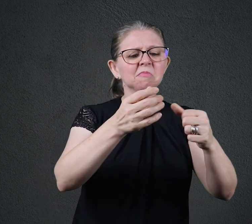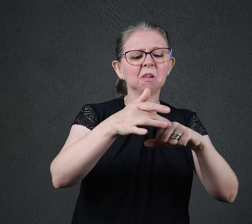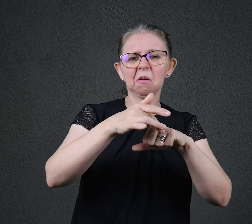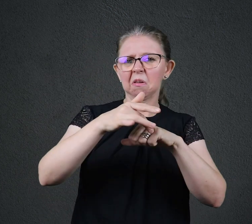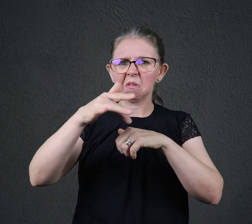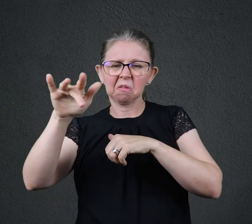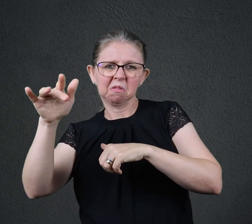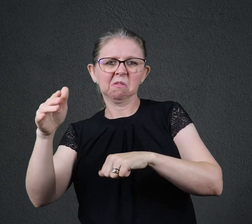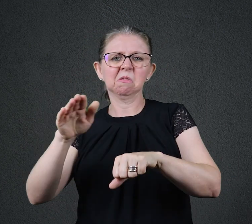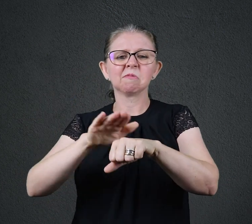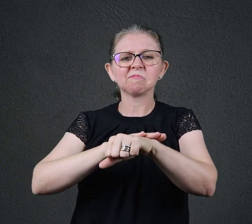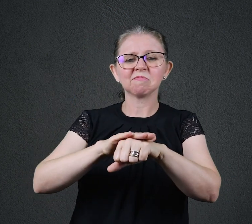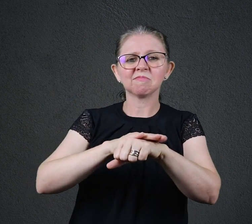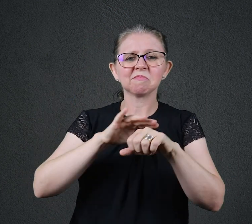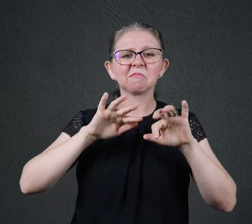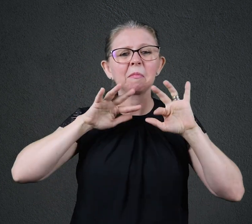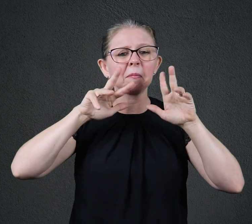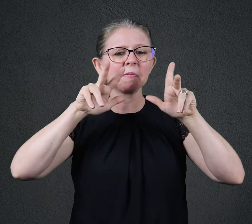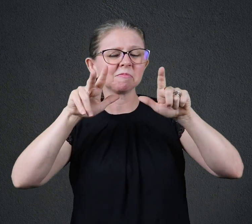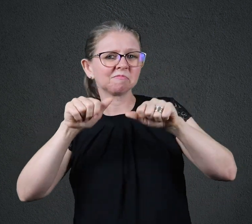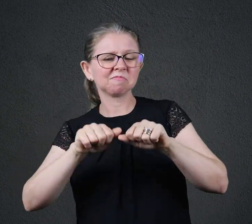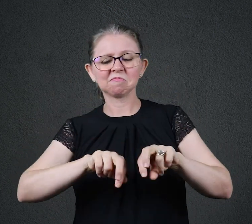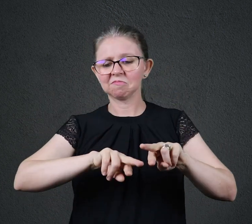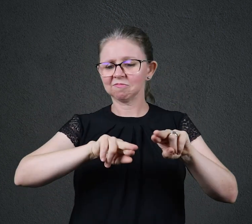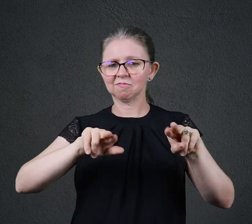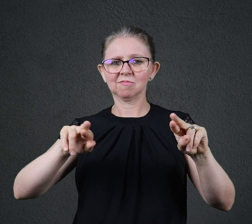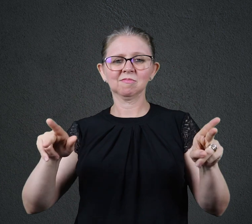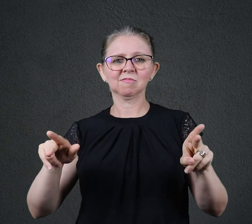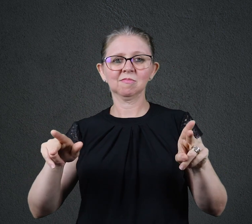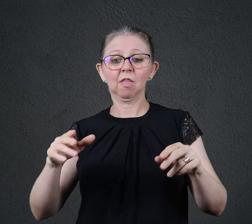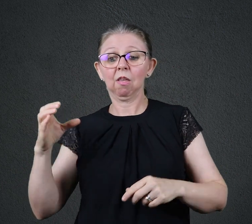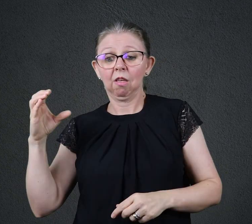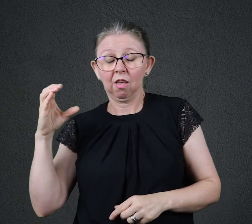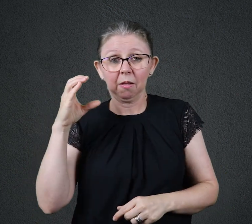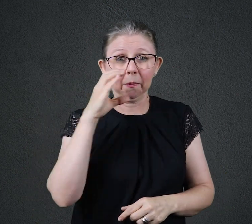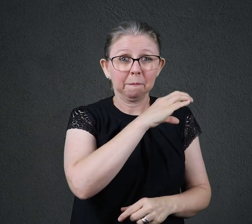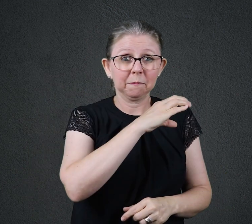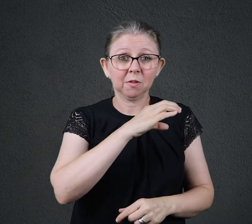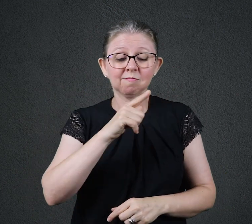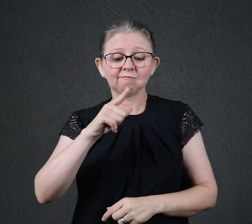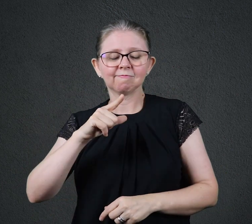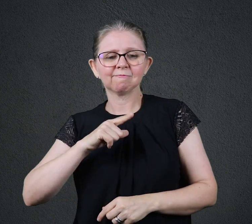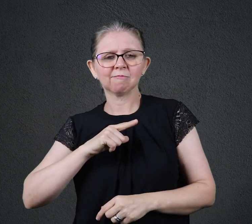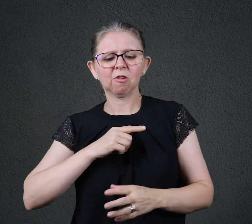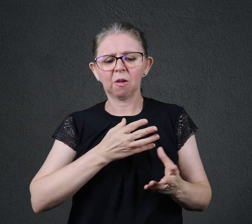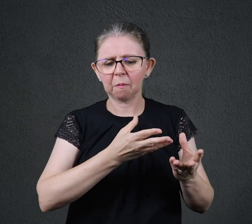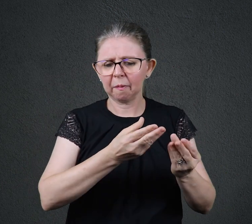couro. Em pouco tempo, constatou-se que já havia material mais do que o necessário, e foi preciso pedir